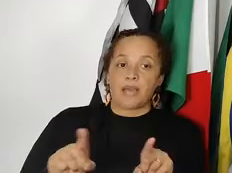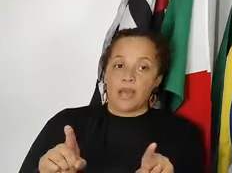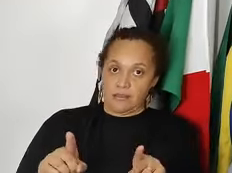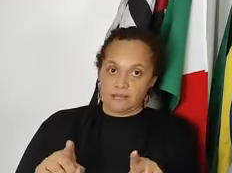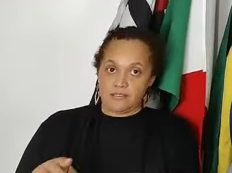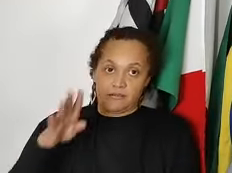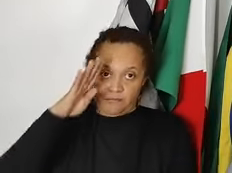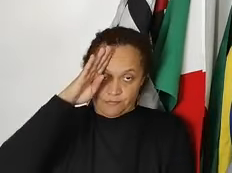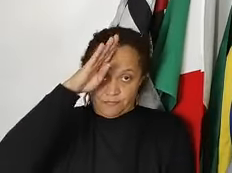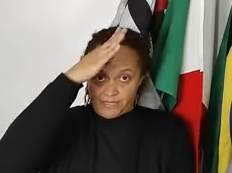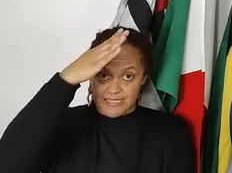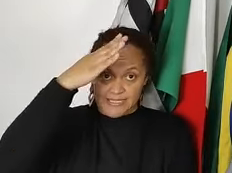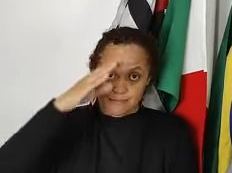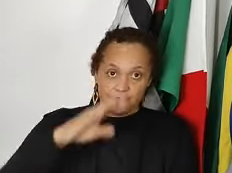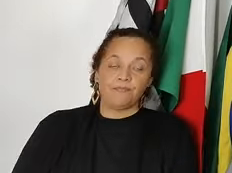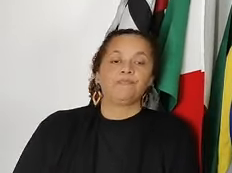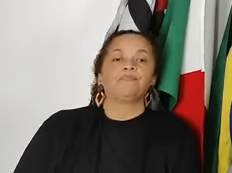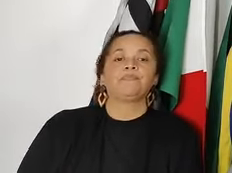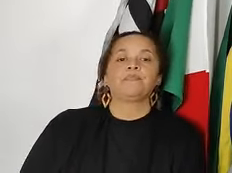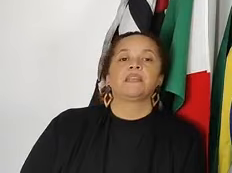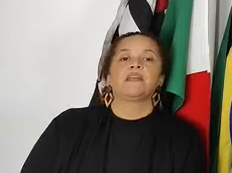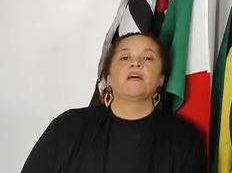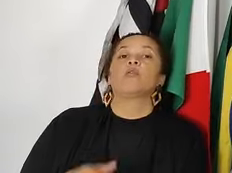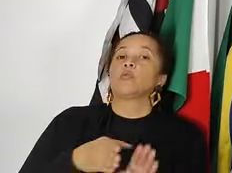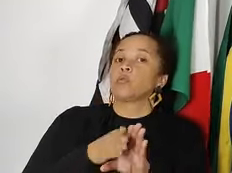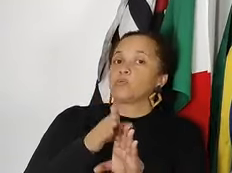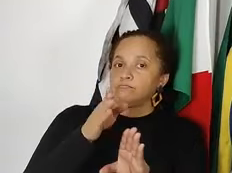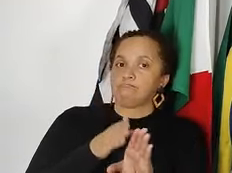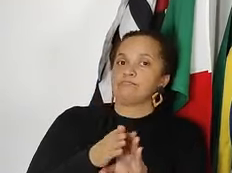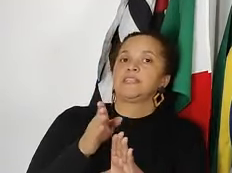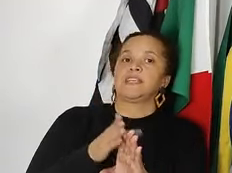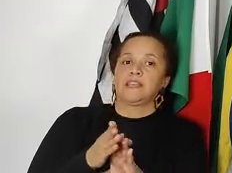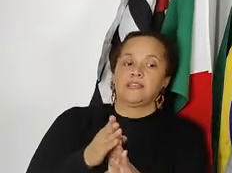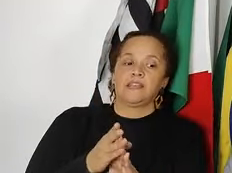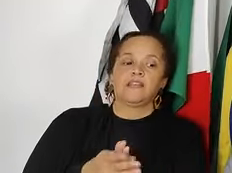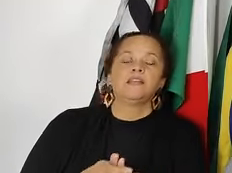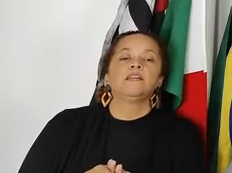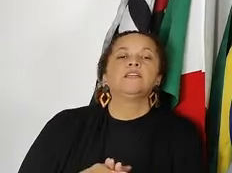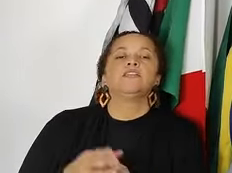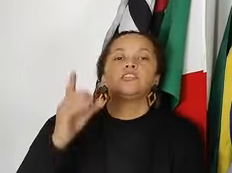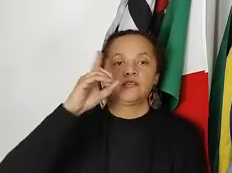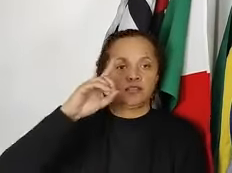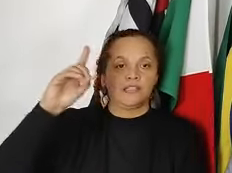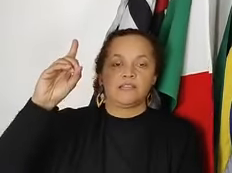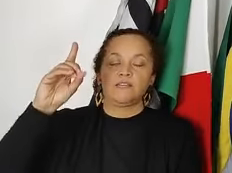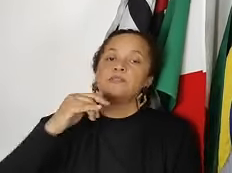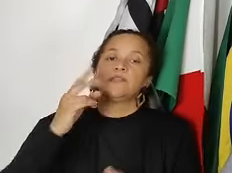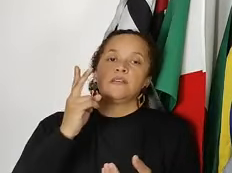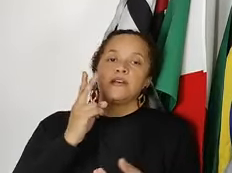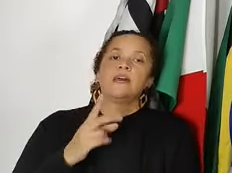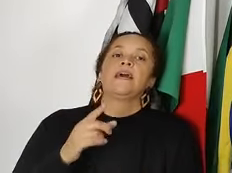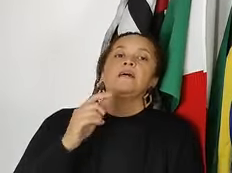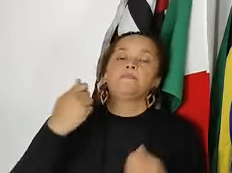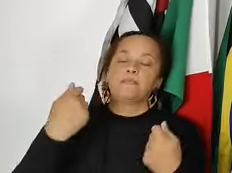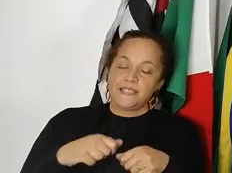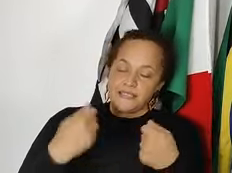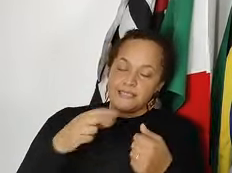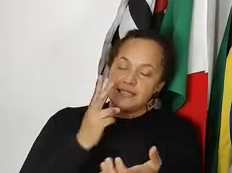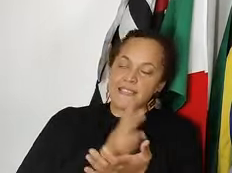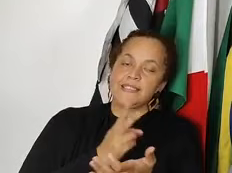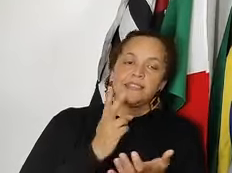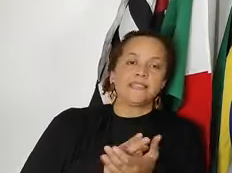lá o principal conselho em Josué 1:8, não cesse de falar desse livro da